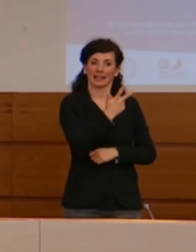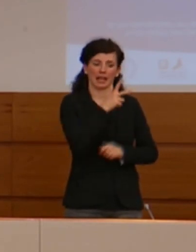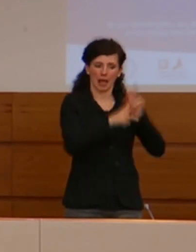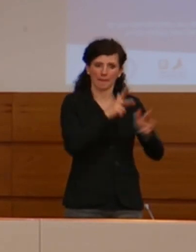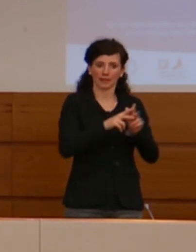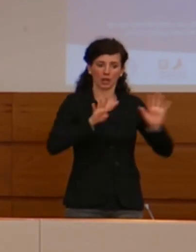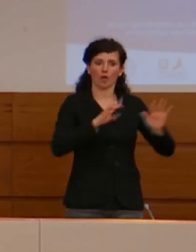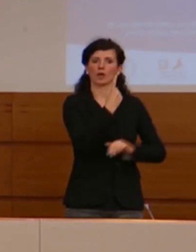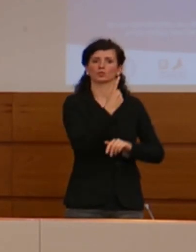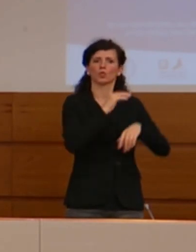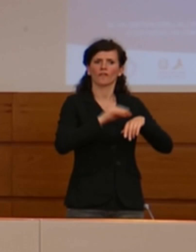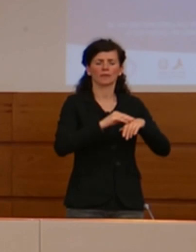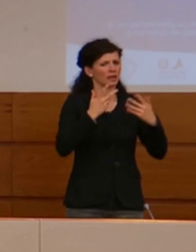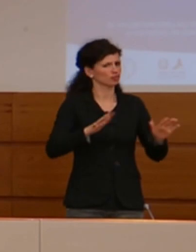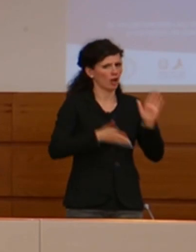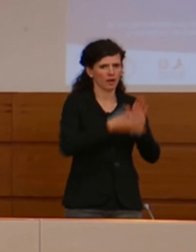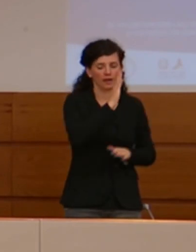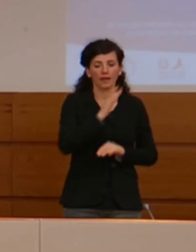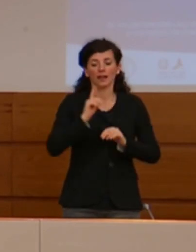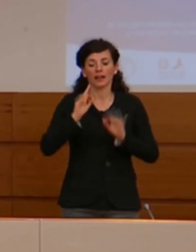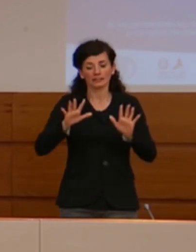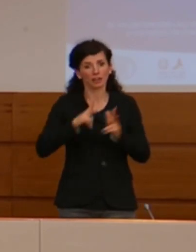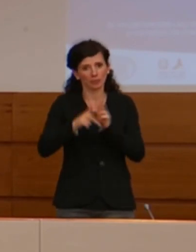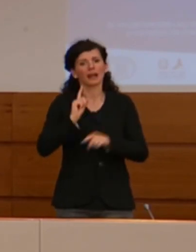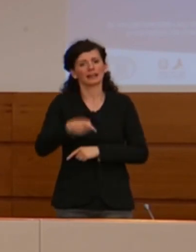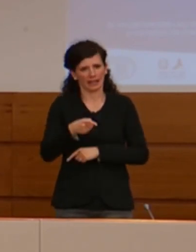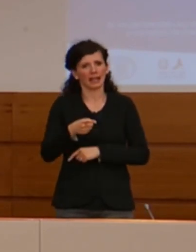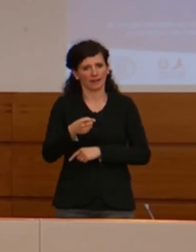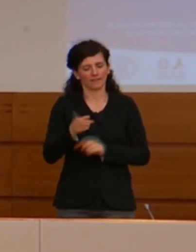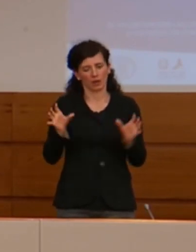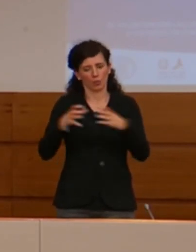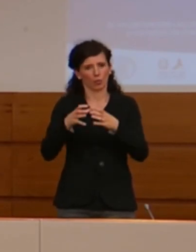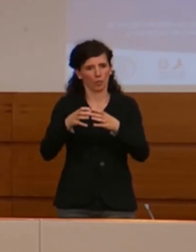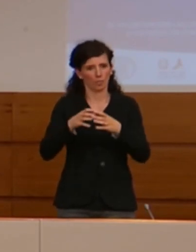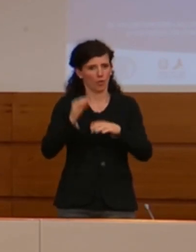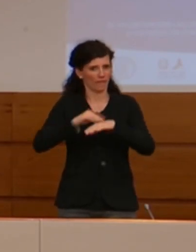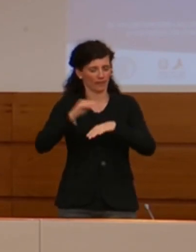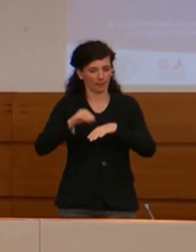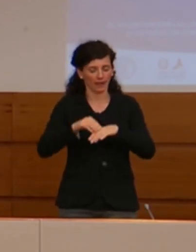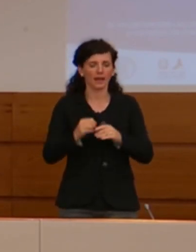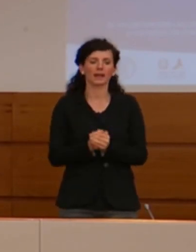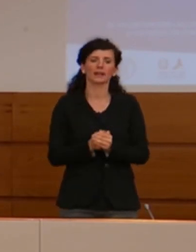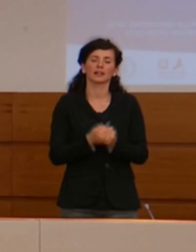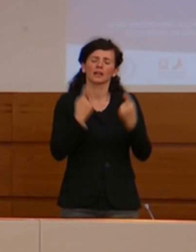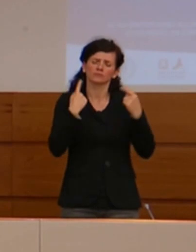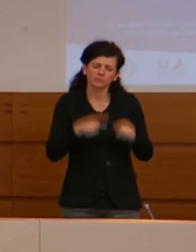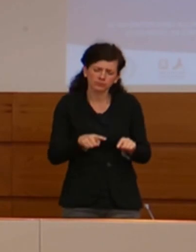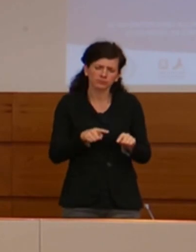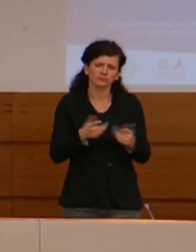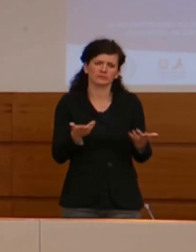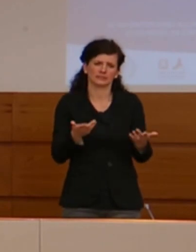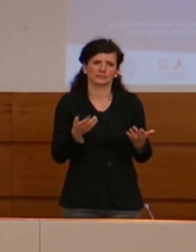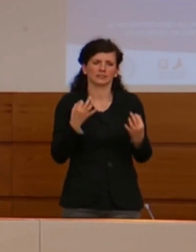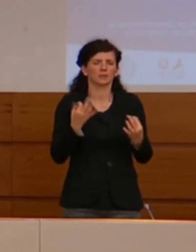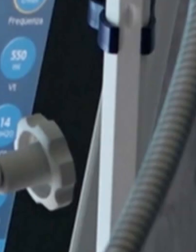il sesto giorno consecutivo purtroppo tra i decessi vanno registrate ancora una volta camici bianchi due medici di famiglia è un chirurgo oncologo